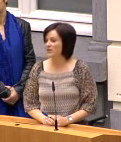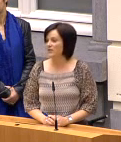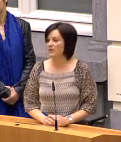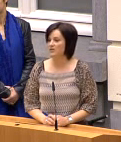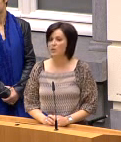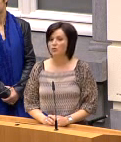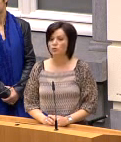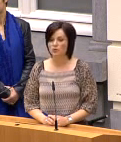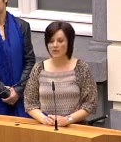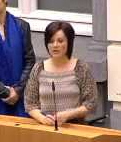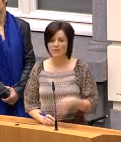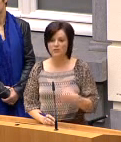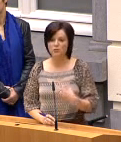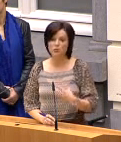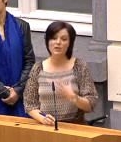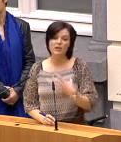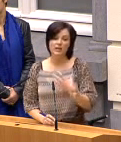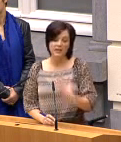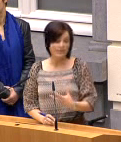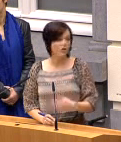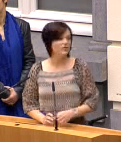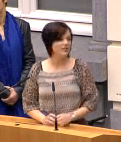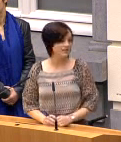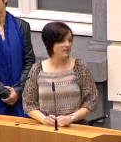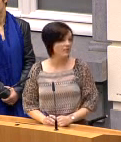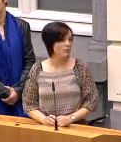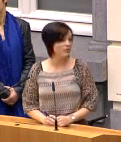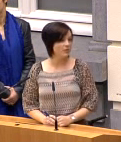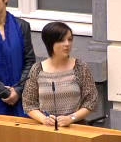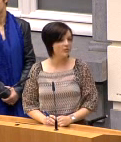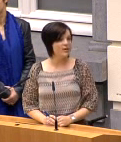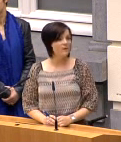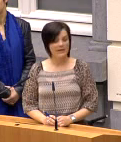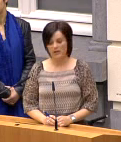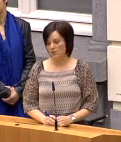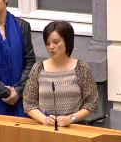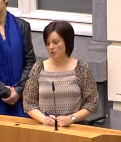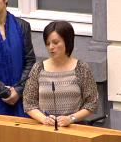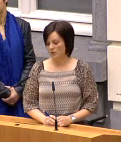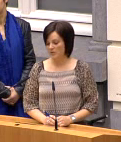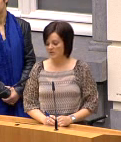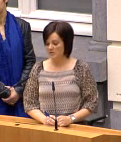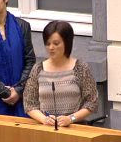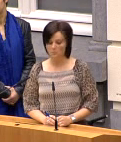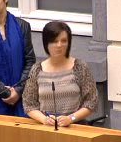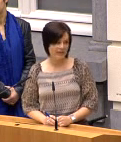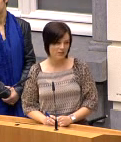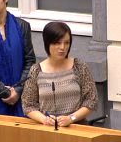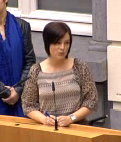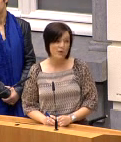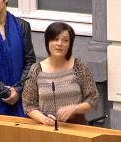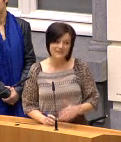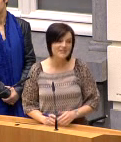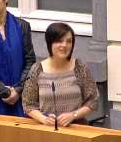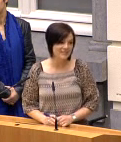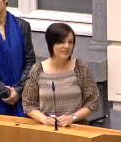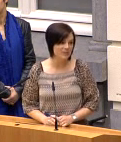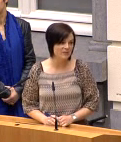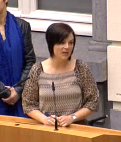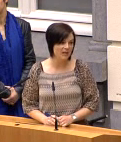dat. De toegankelijkheid moeten we eenduidige richtlijnen rond hebben naar mensen met een beperking toe. Niet alleen in de pretparken, maar in